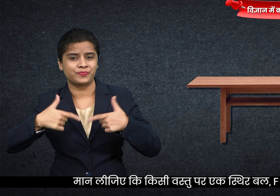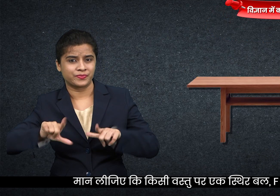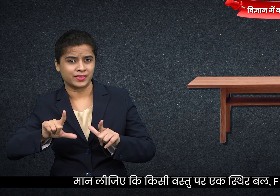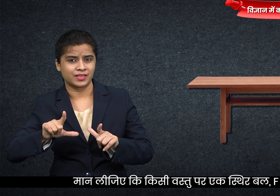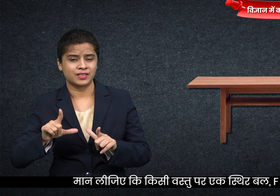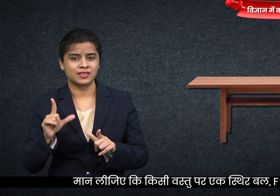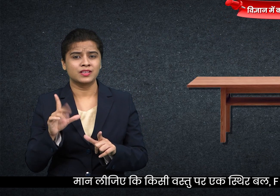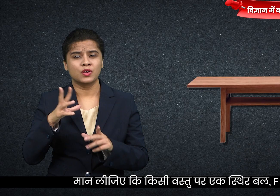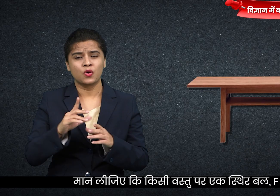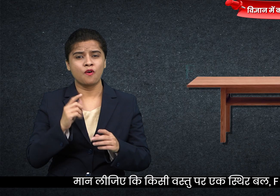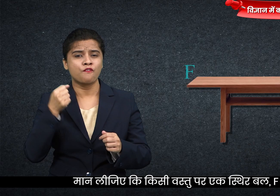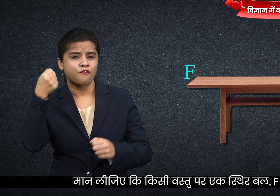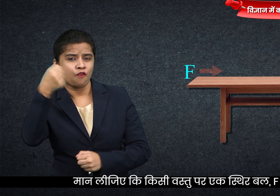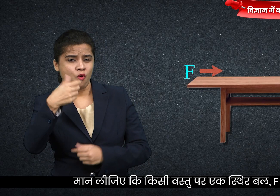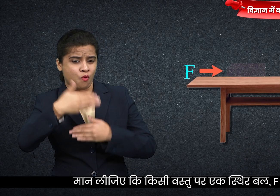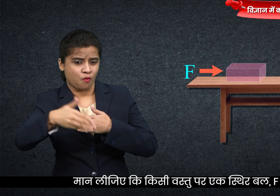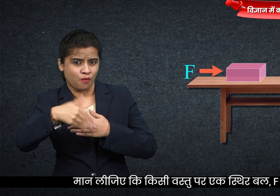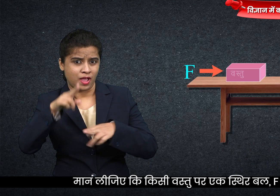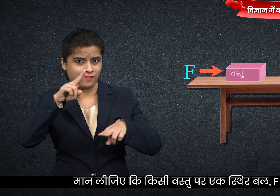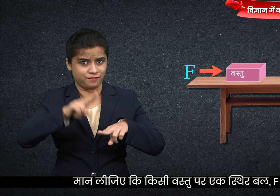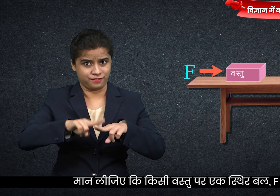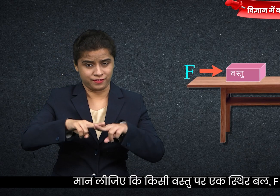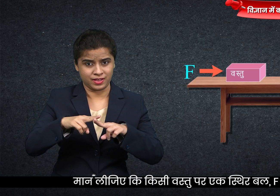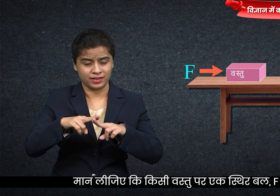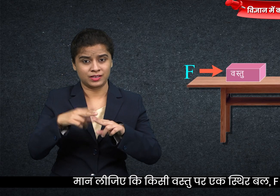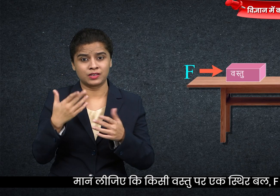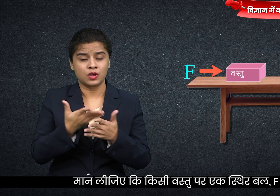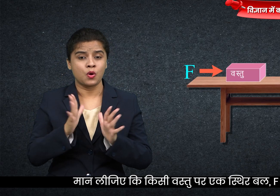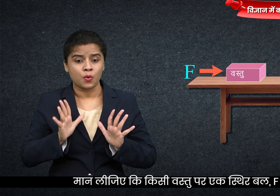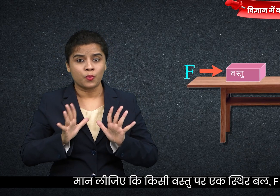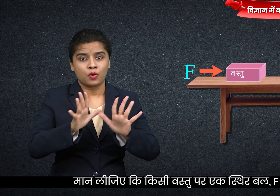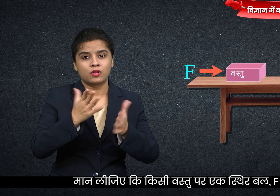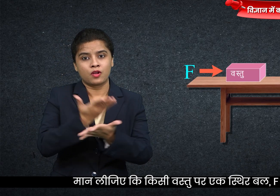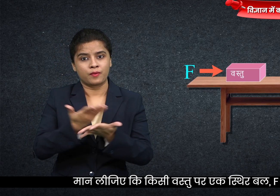मान लीजिए कि किसी वस्तु पर एक स्थिर बल F कार्य करता है।